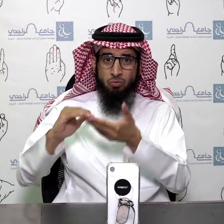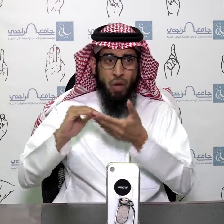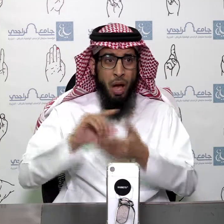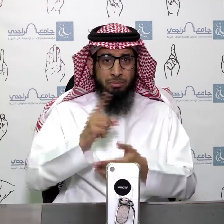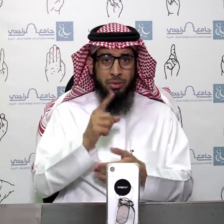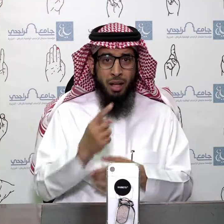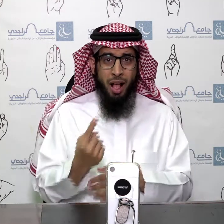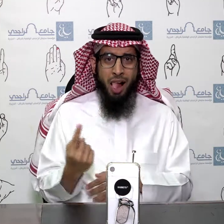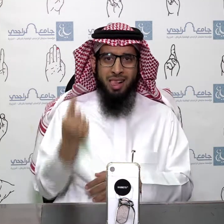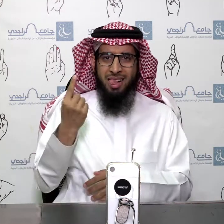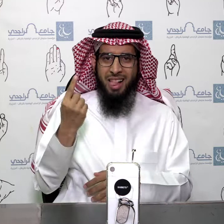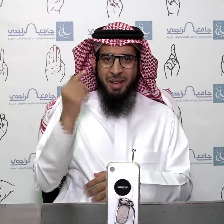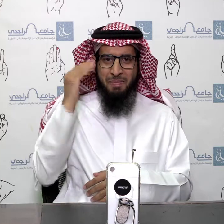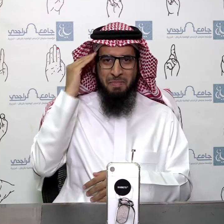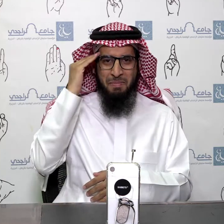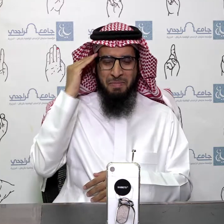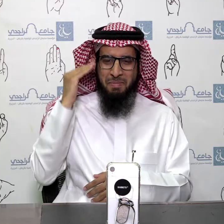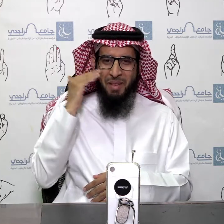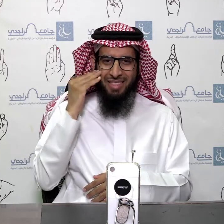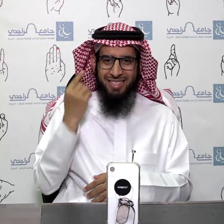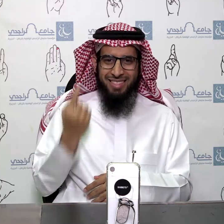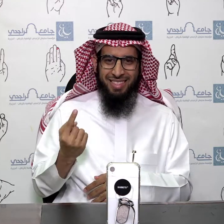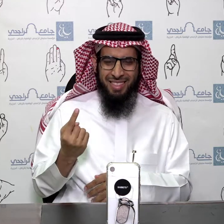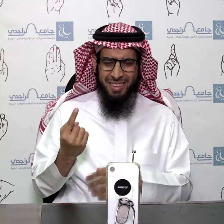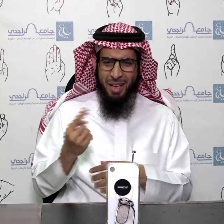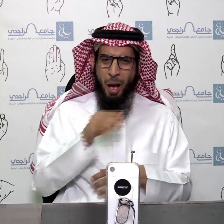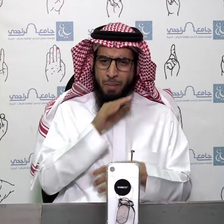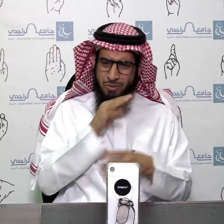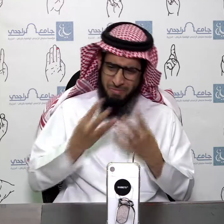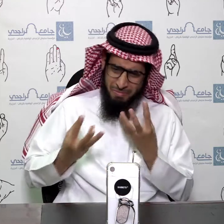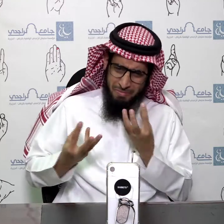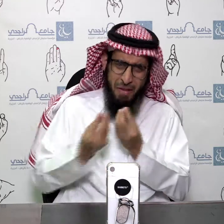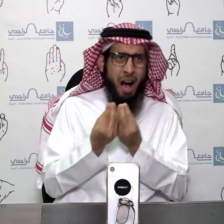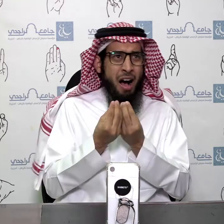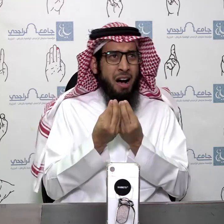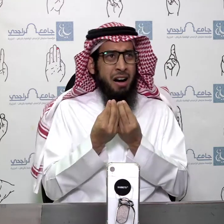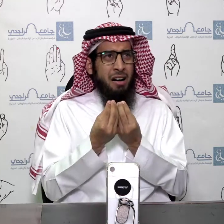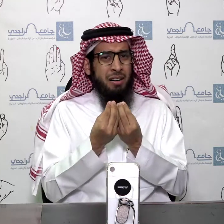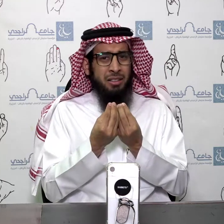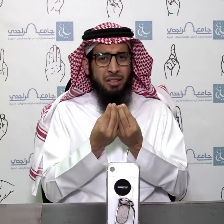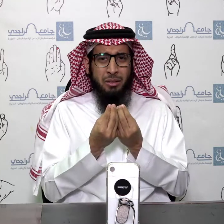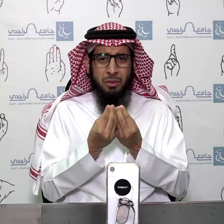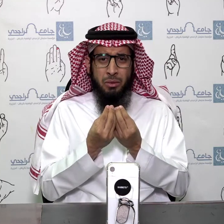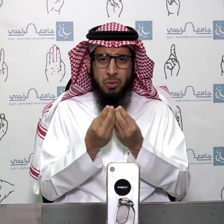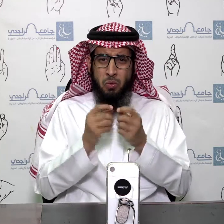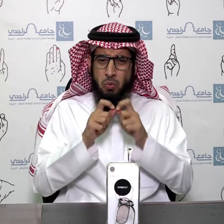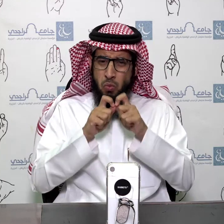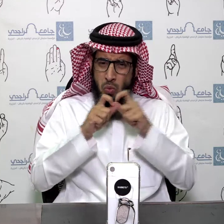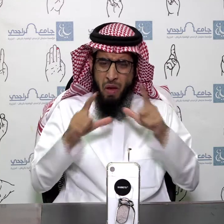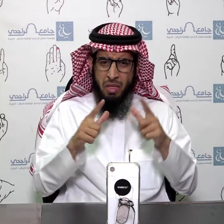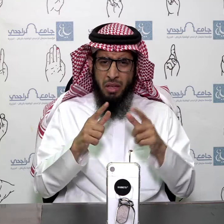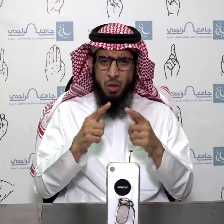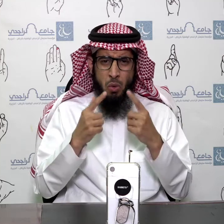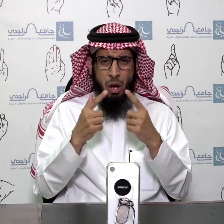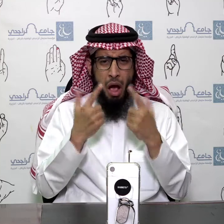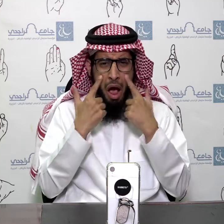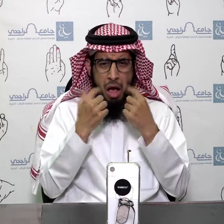لكن البنت تصمد في مثل هذه الحالة، ويظهر صفاء جوهرها وكونها